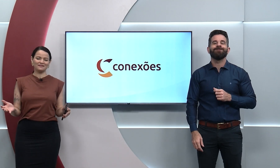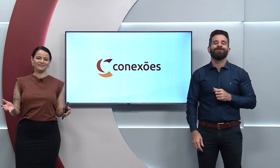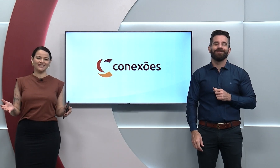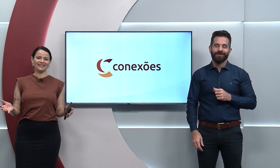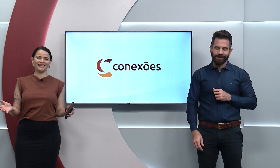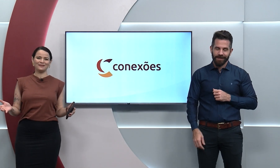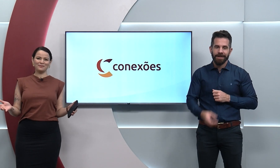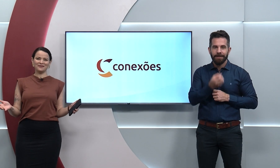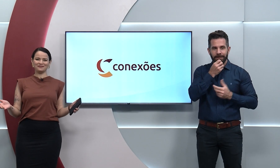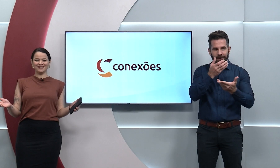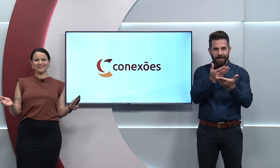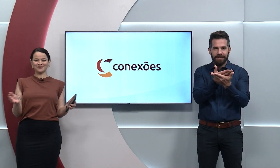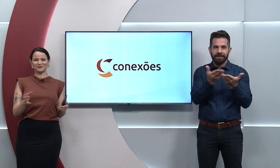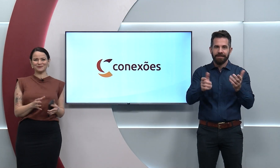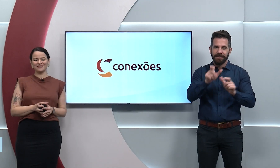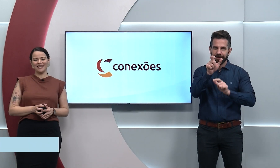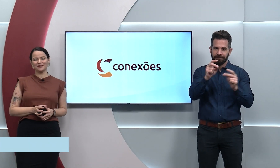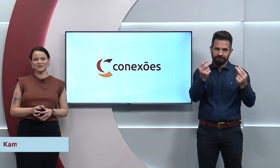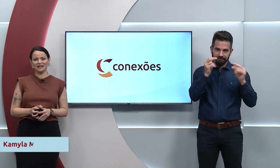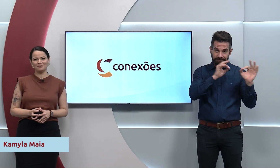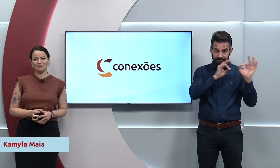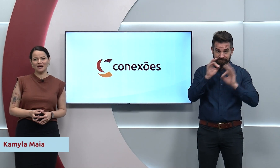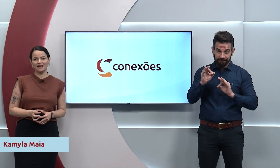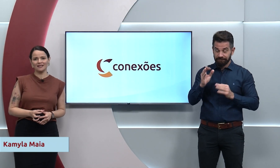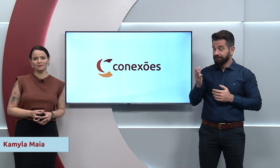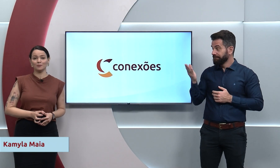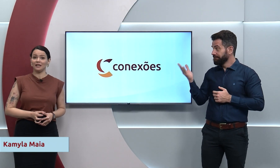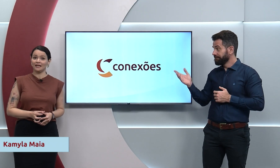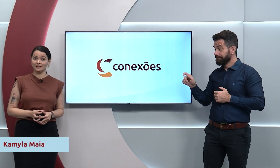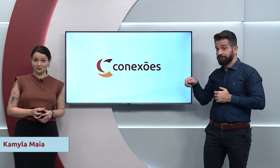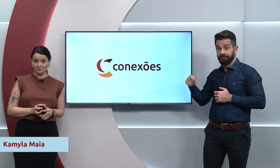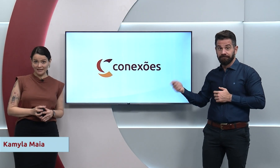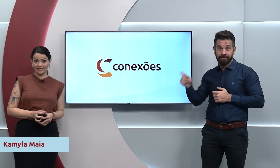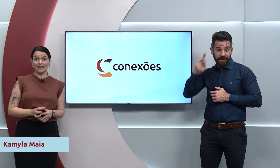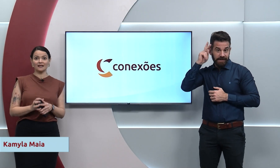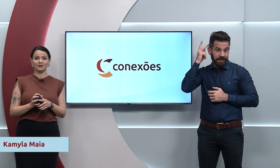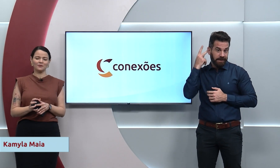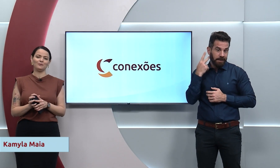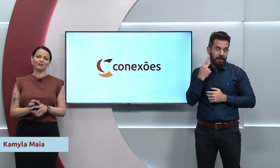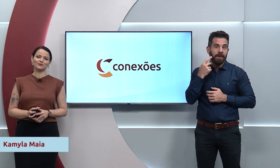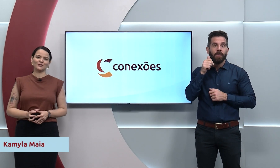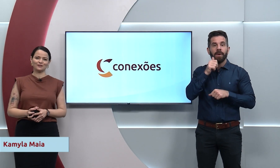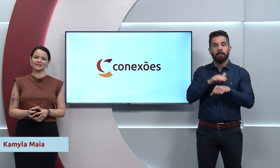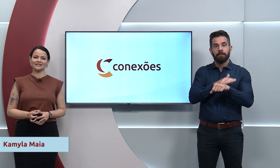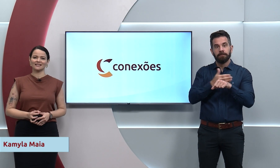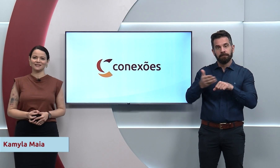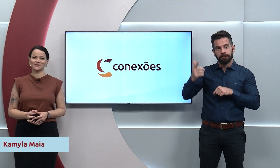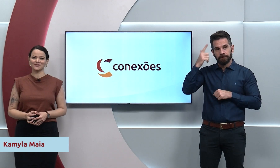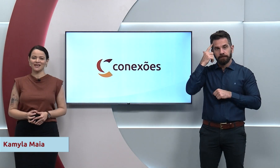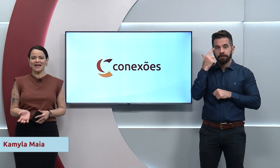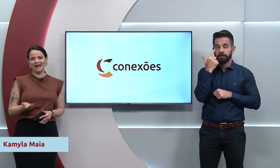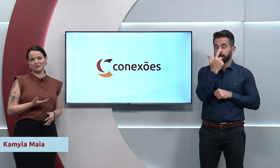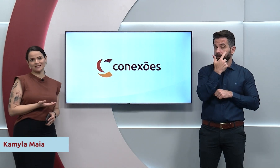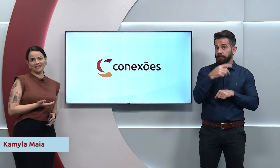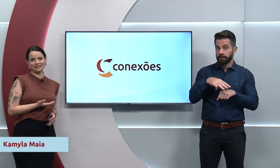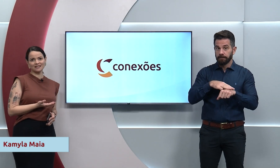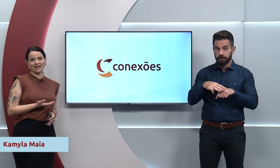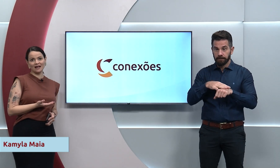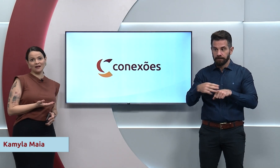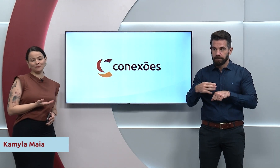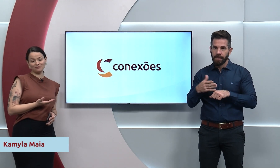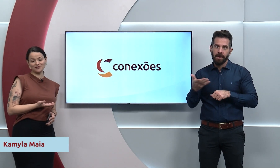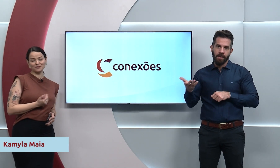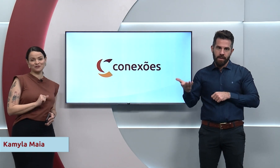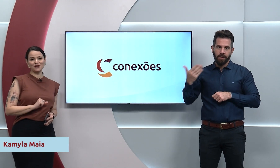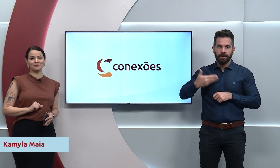Seja bem-vinda e bem-vindo! Eu sou a Camila Maia, uma mulher de pele clara, com cabelos e olhos castanhos. À minha esquerda